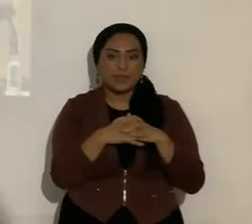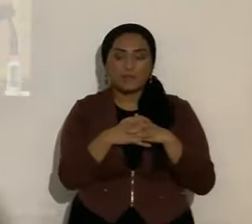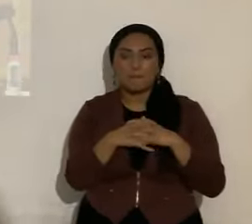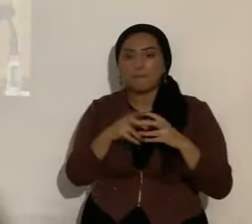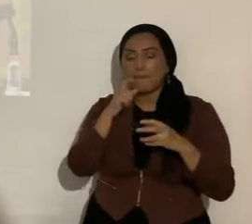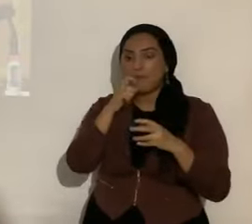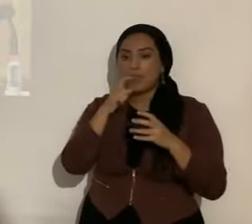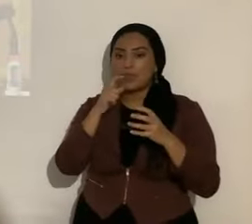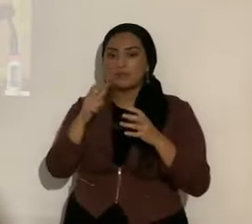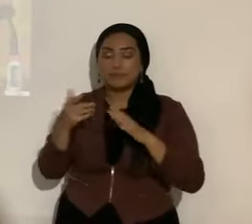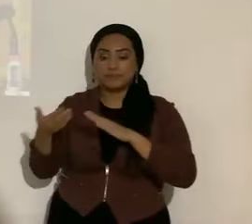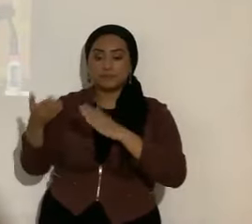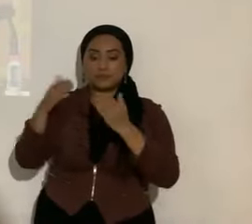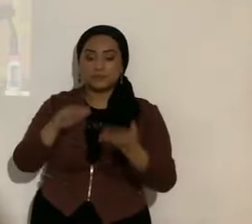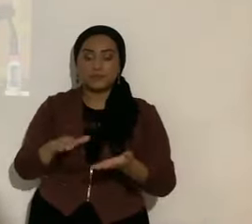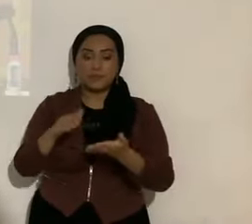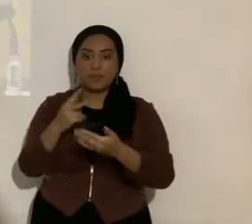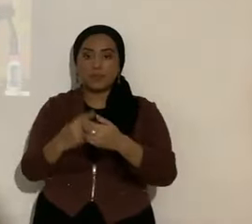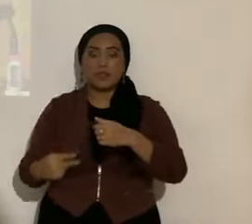que levantó muertos,